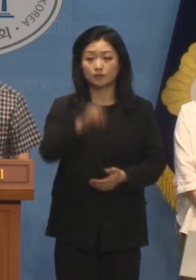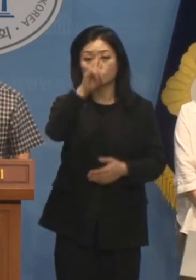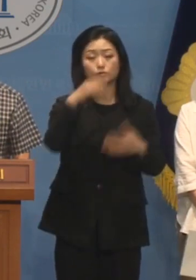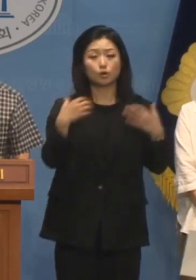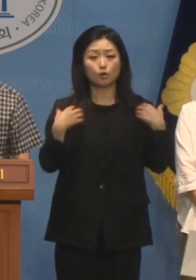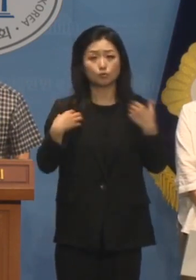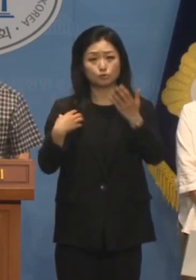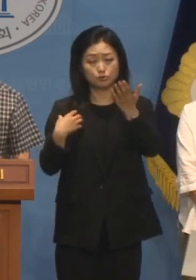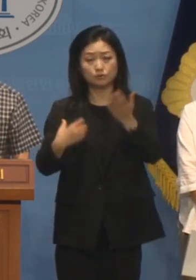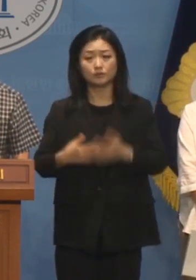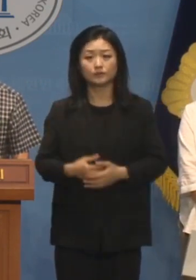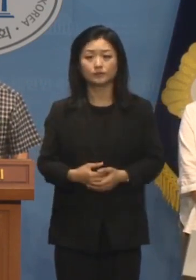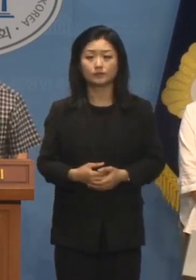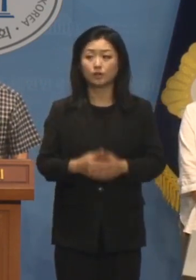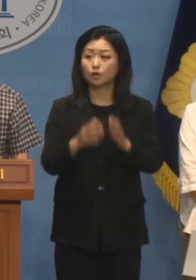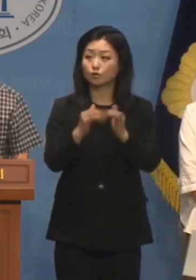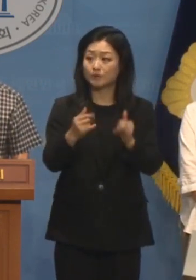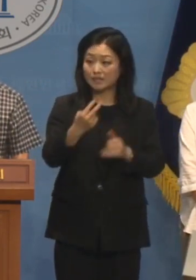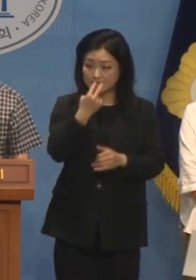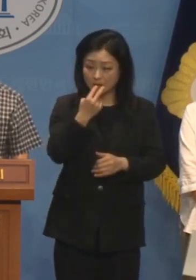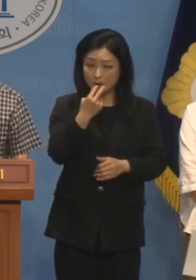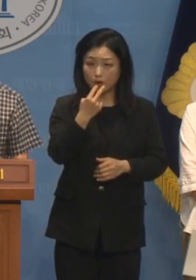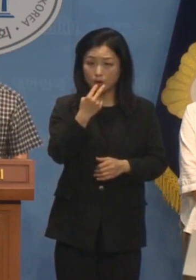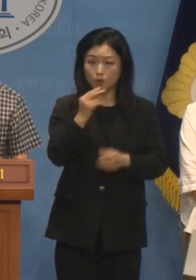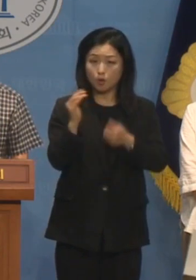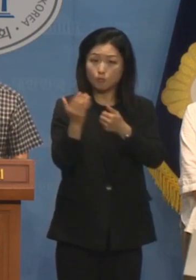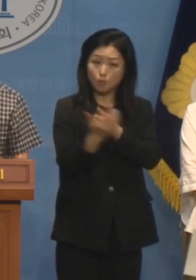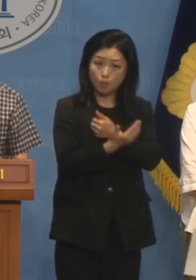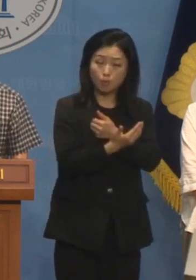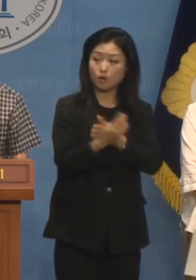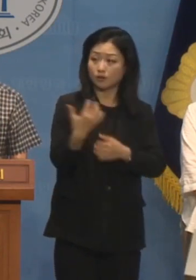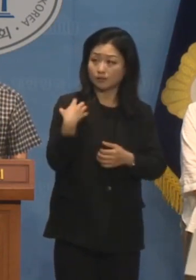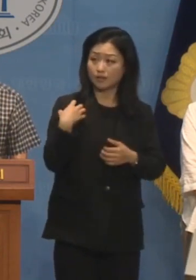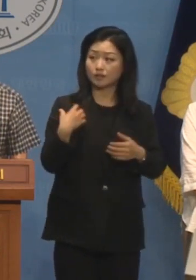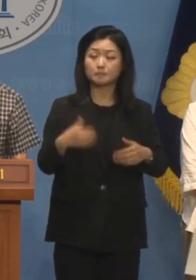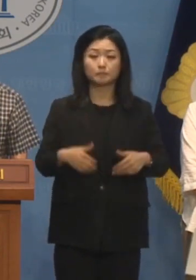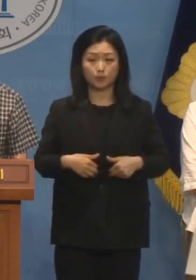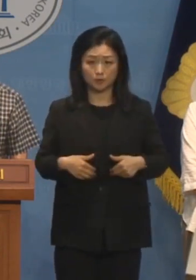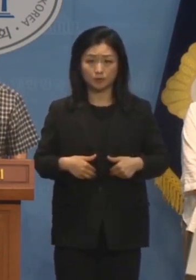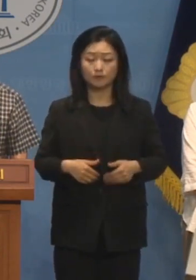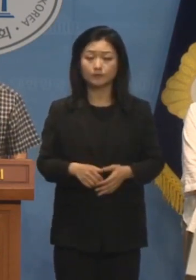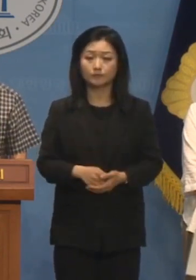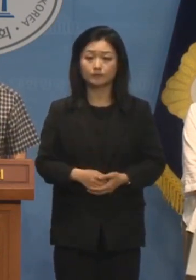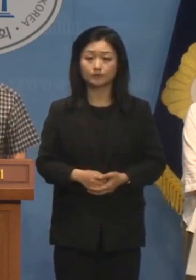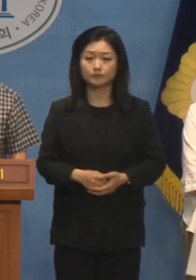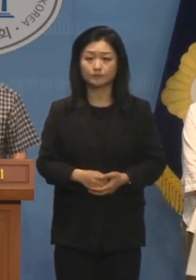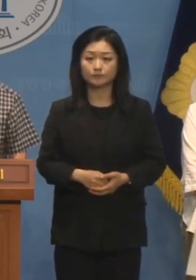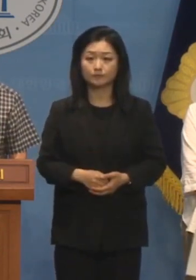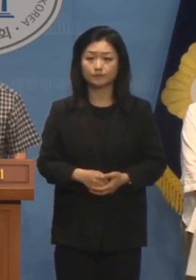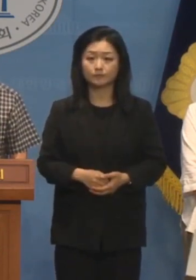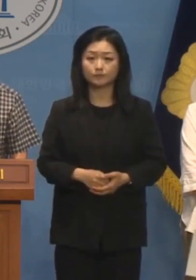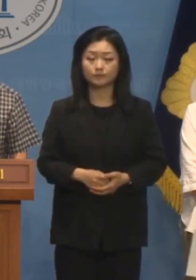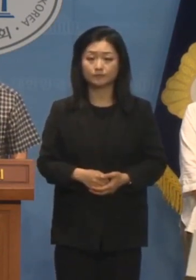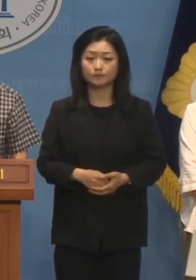정부는 국민의 생명을 보호할 책임이 있다고 봅니다.